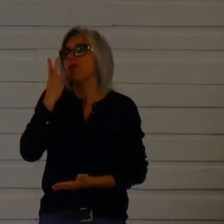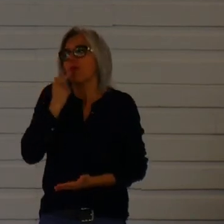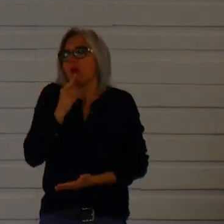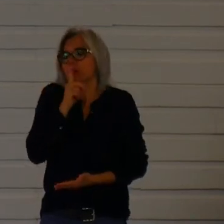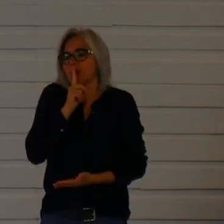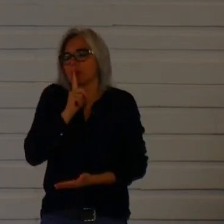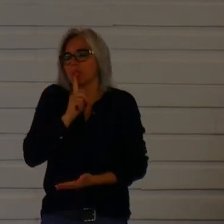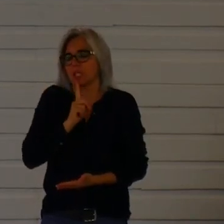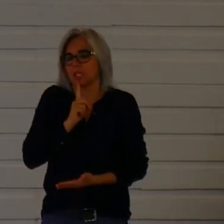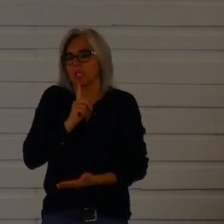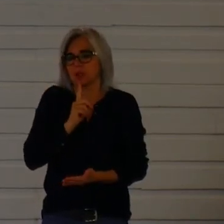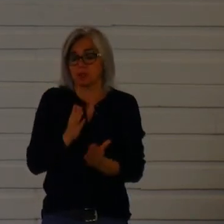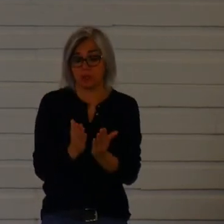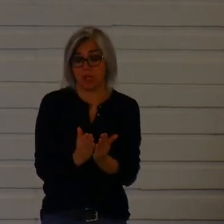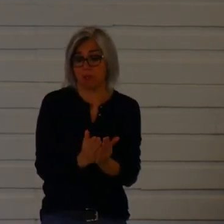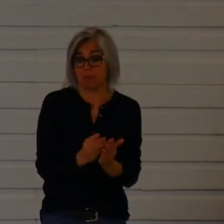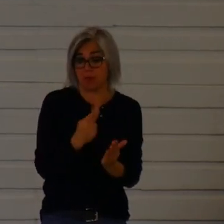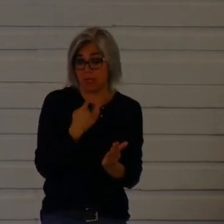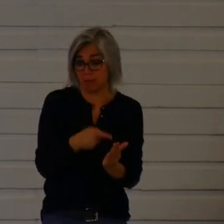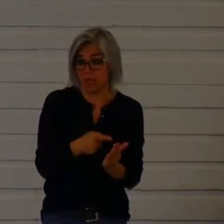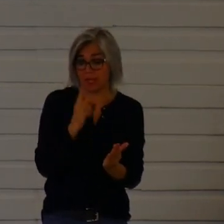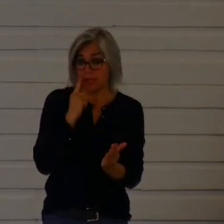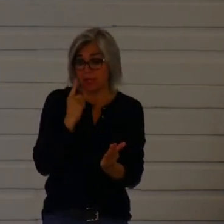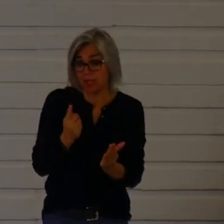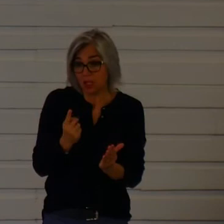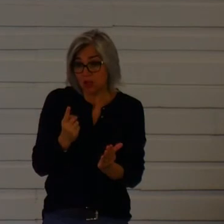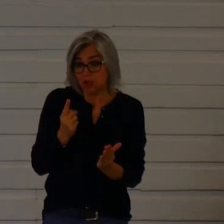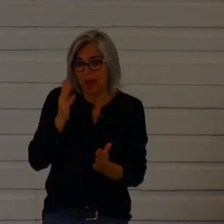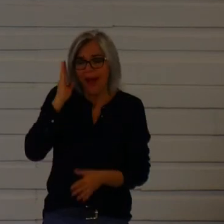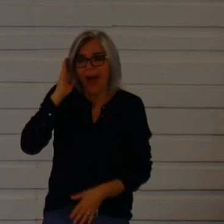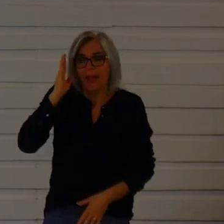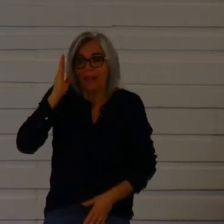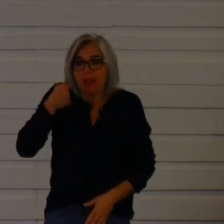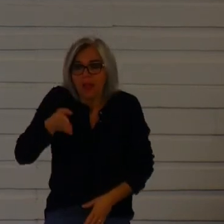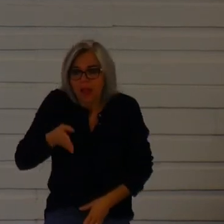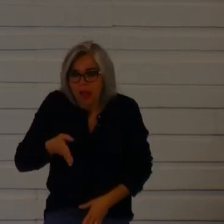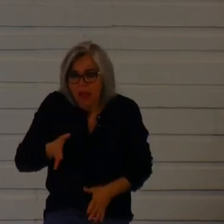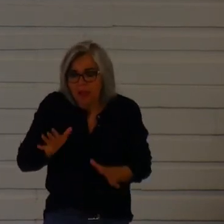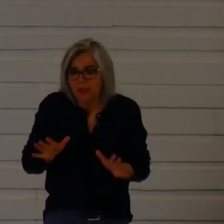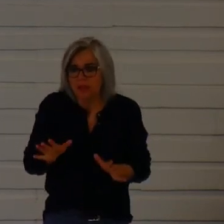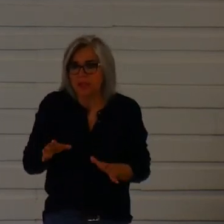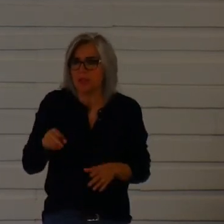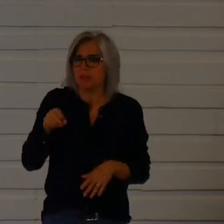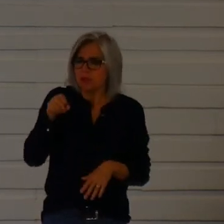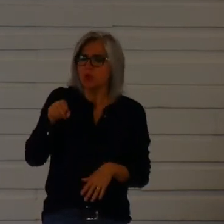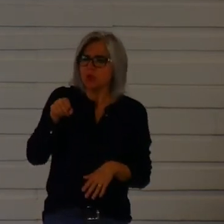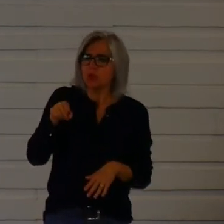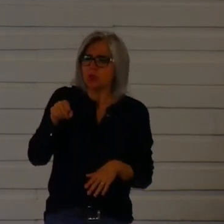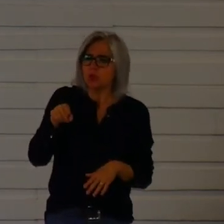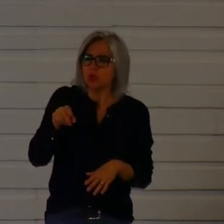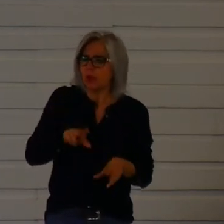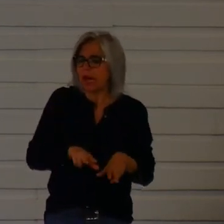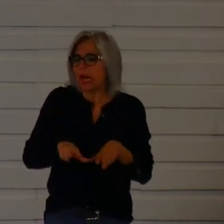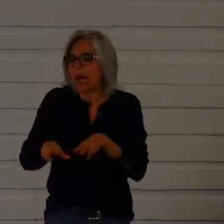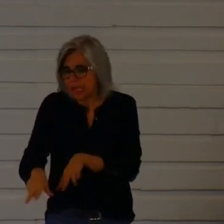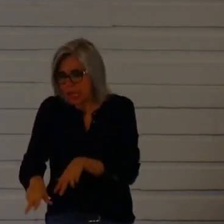attenzione, dice la Scrittura, chi si crede di stare in piedi che non cada. perché se cade si fa male di brutto.